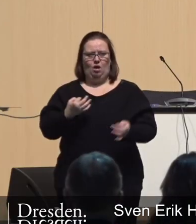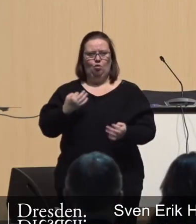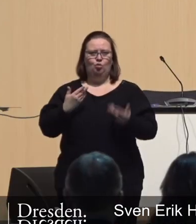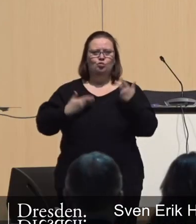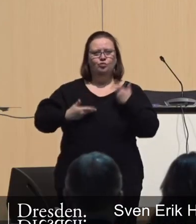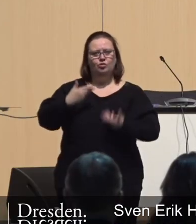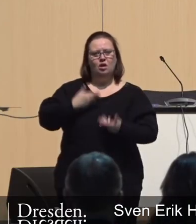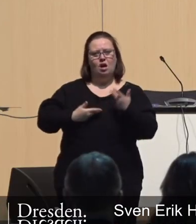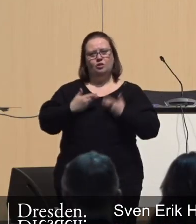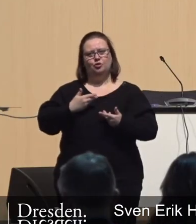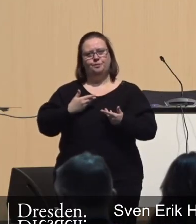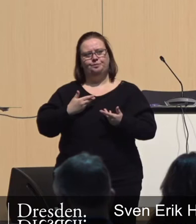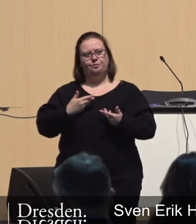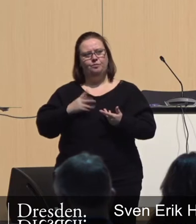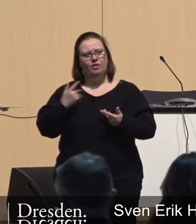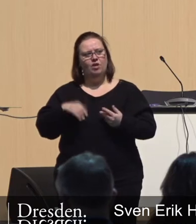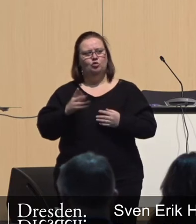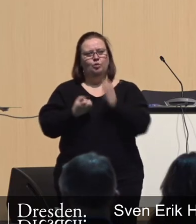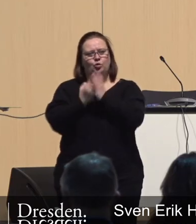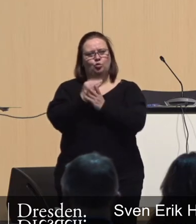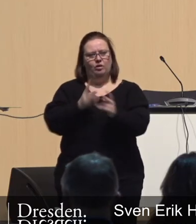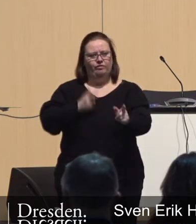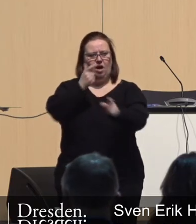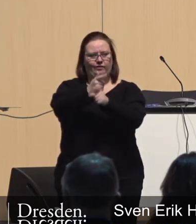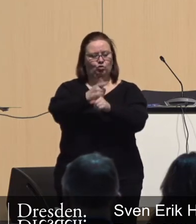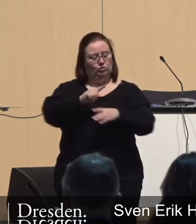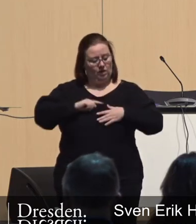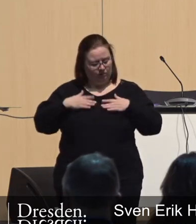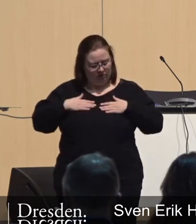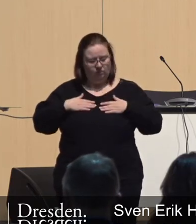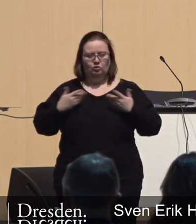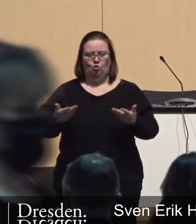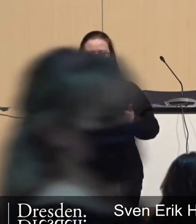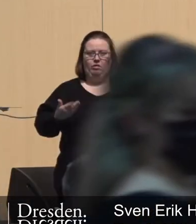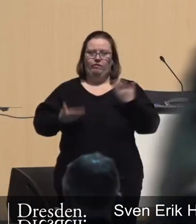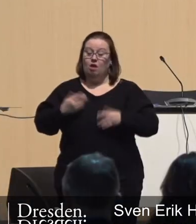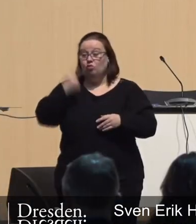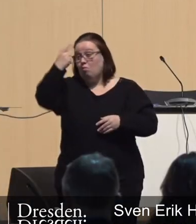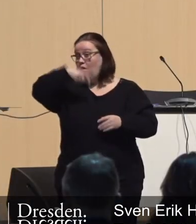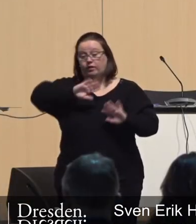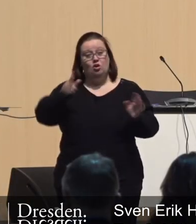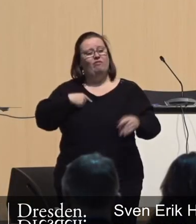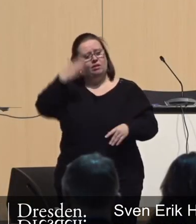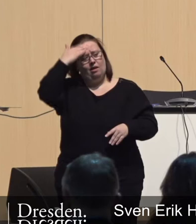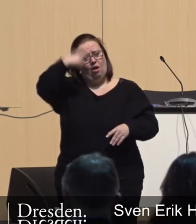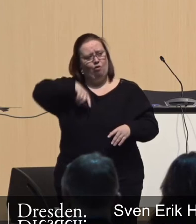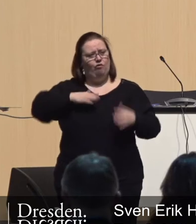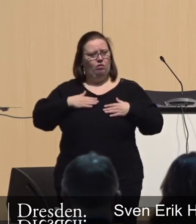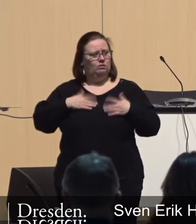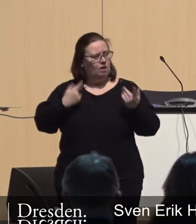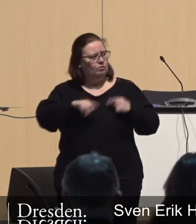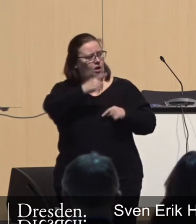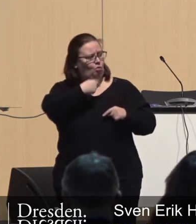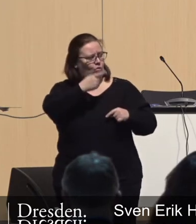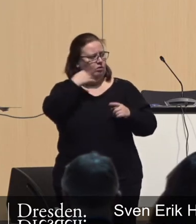auch für eine gewisse Kultur verantwortlich sind. Und ich stehe dafür, das mag man mir vielleicht nicht glauben, aber wer mich kennt, aus Schmilka zum Beispiel, ich habe